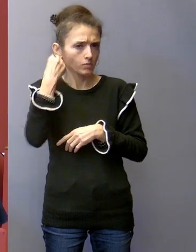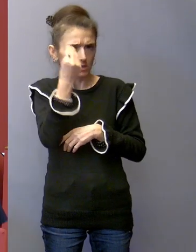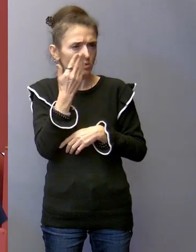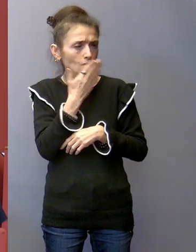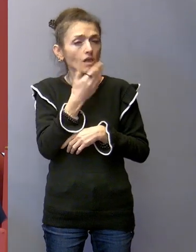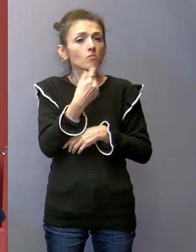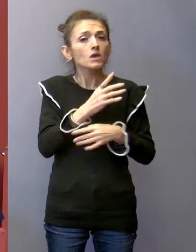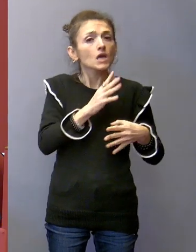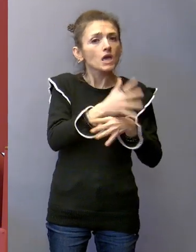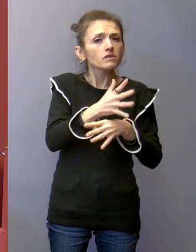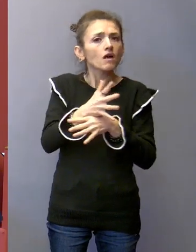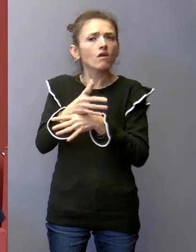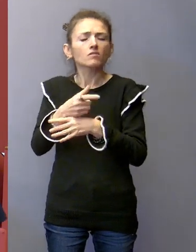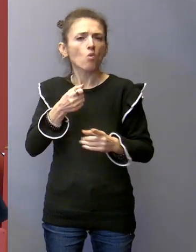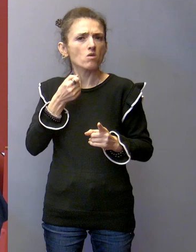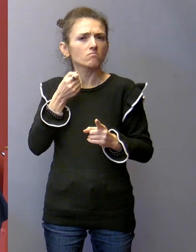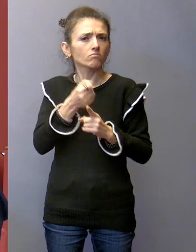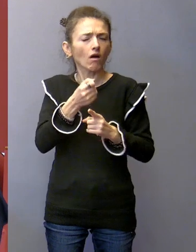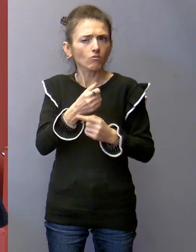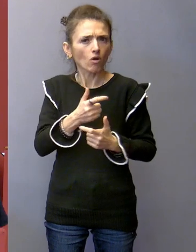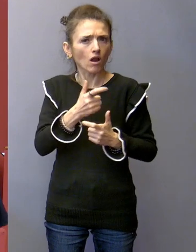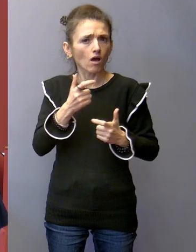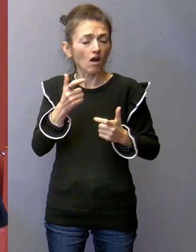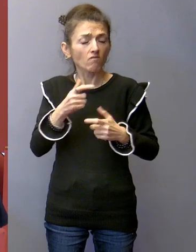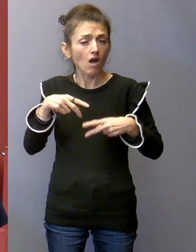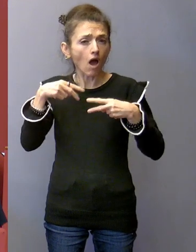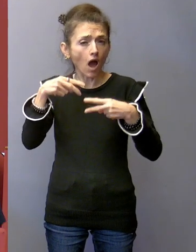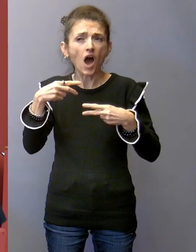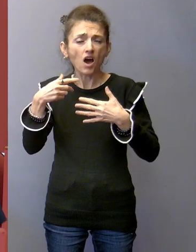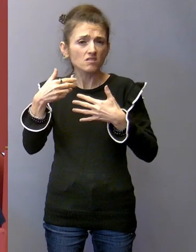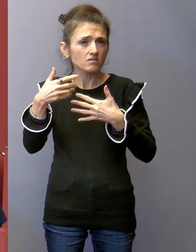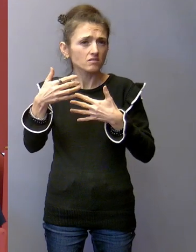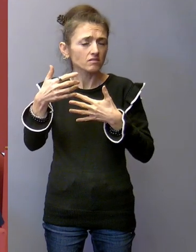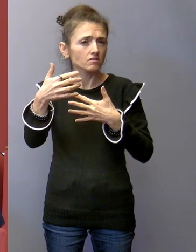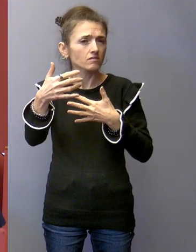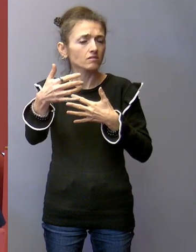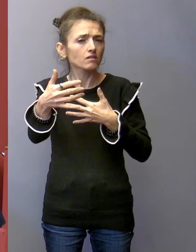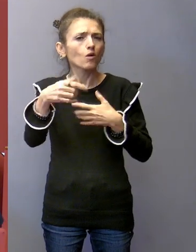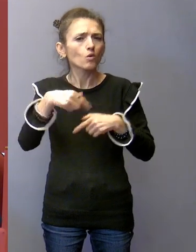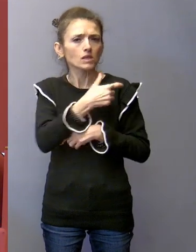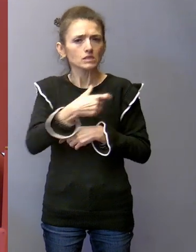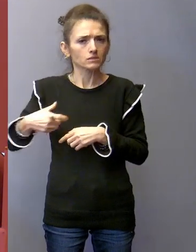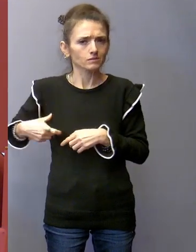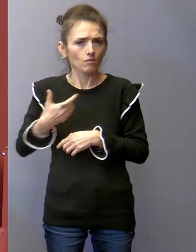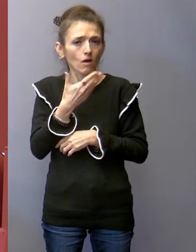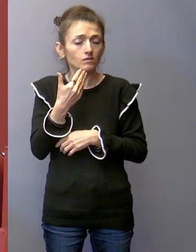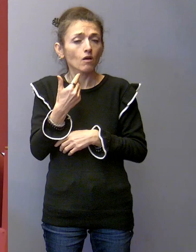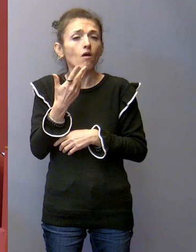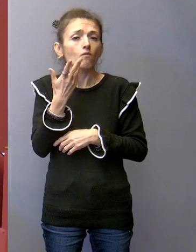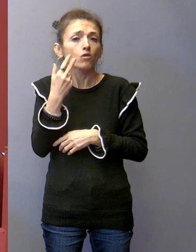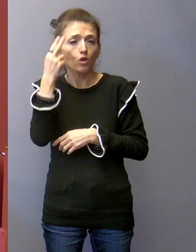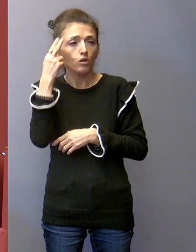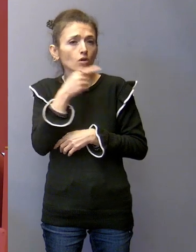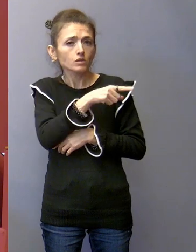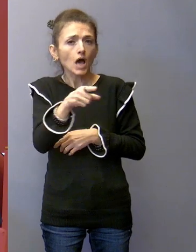sono destinati a lasciare il segno per molti anni Ora io vorrei ricordare il sindaco non c'è ma vorrei ricordare ai suoi assessori